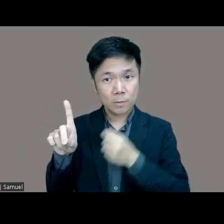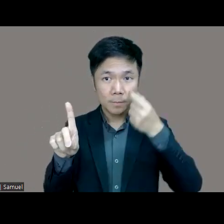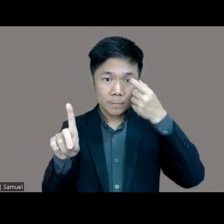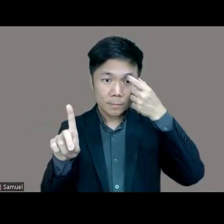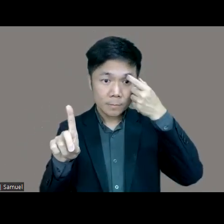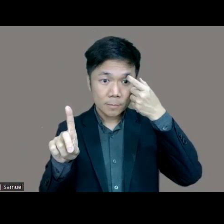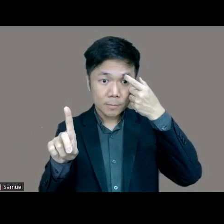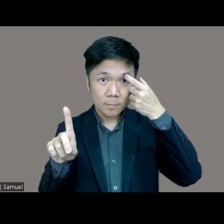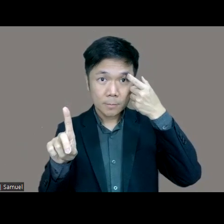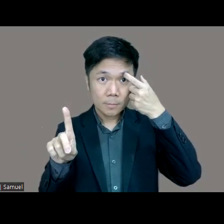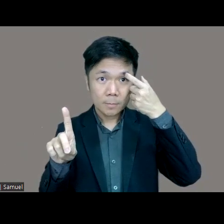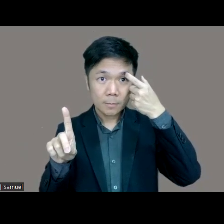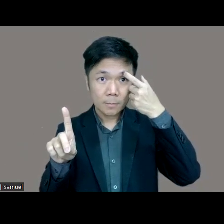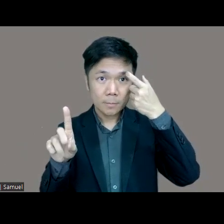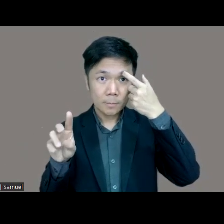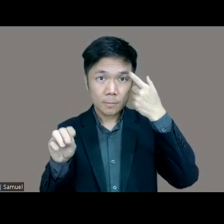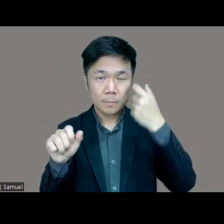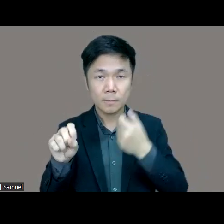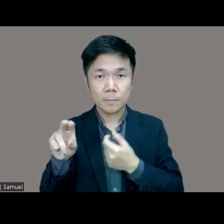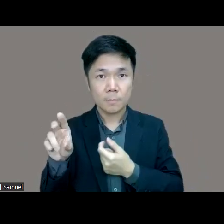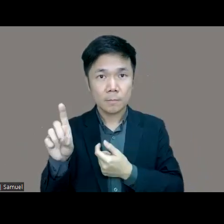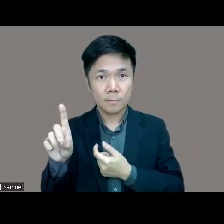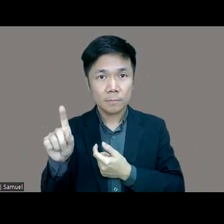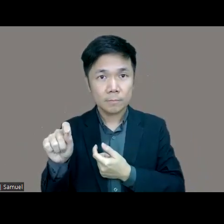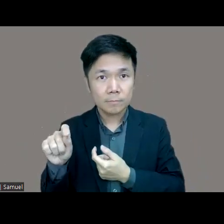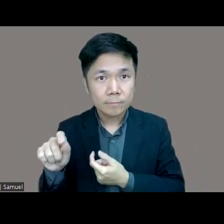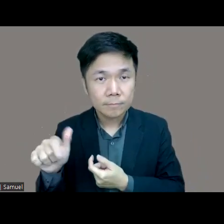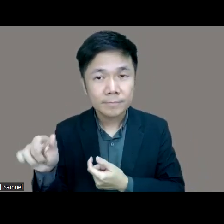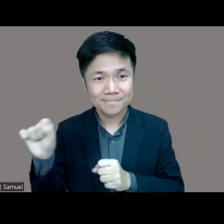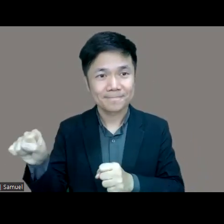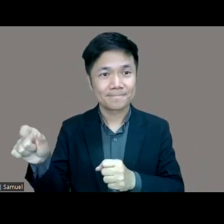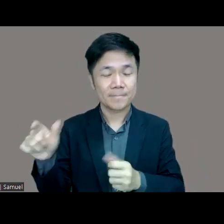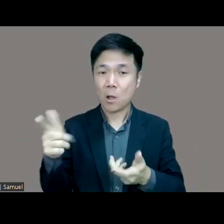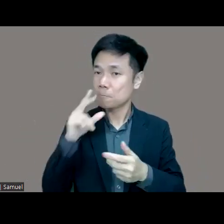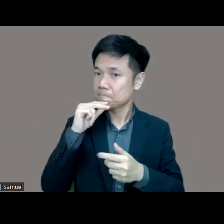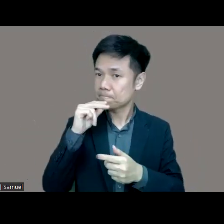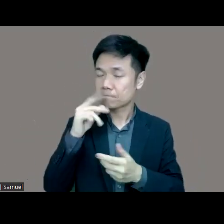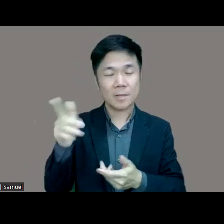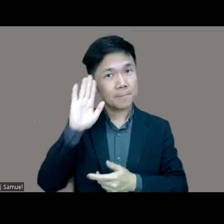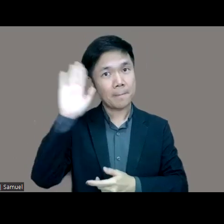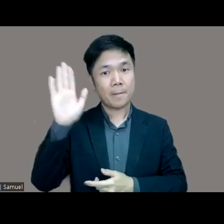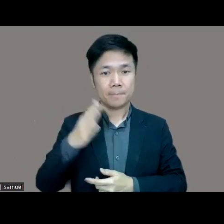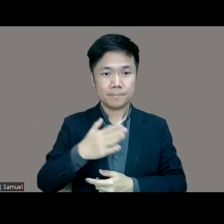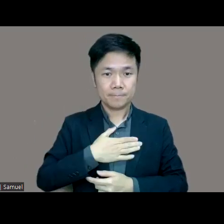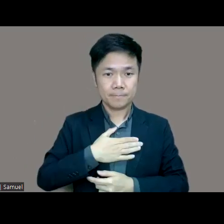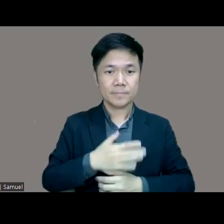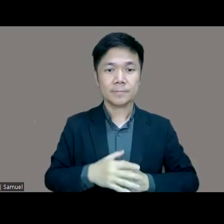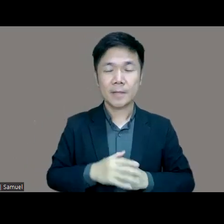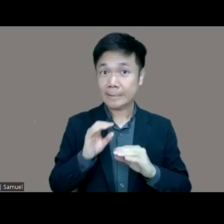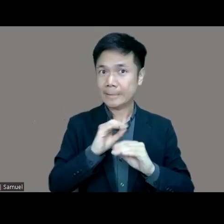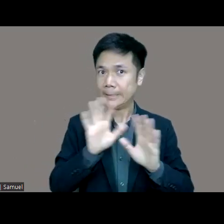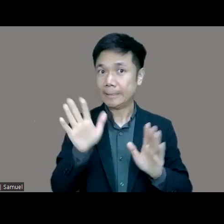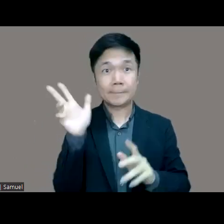now. That's it. Yes, now Please yes, go ahead. I think now it's clear. Oui, Thank you so